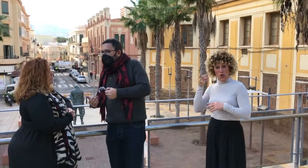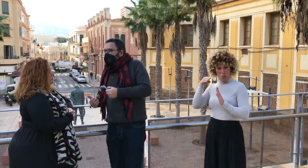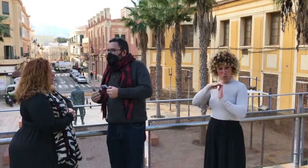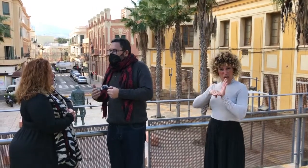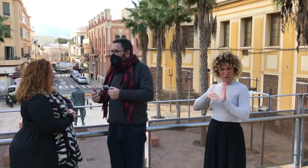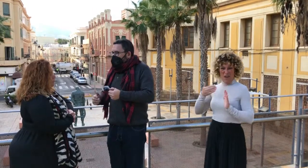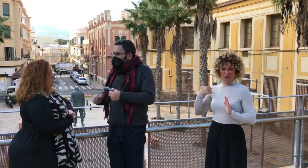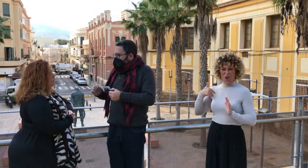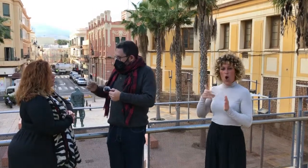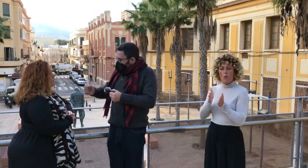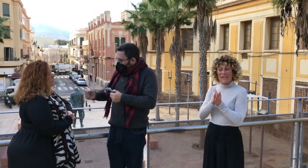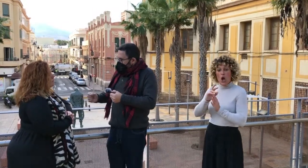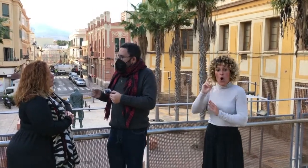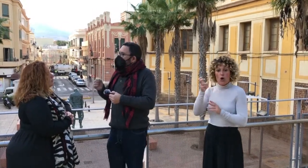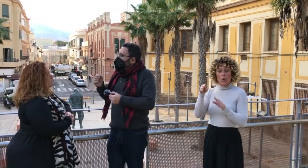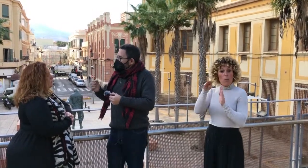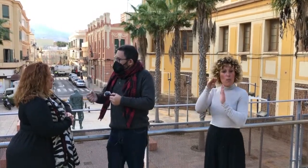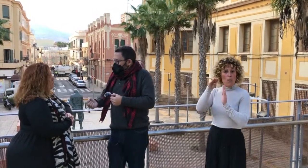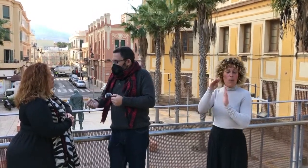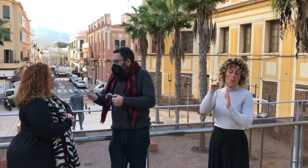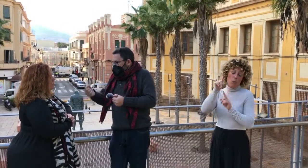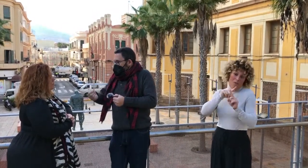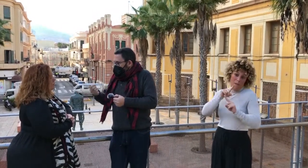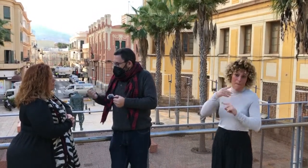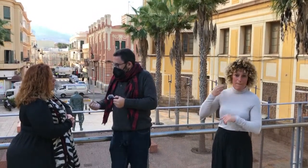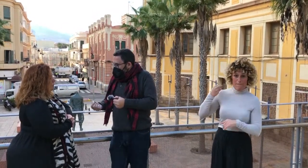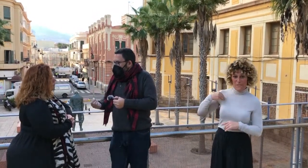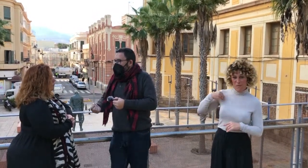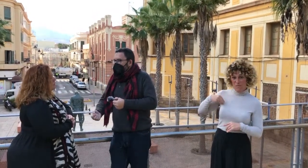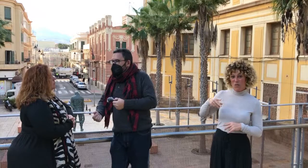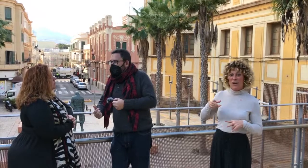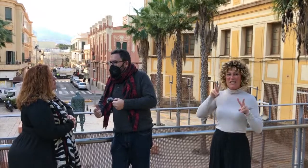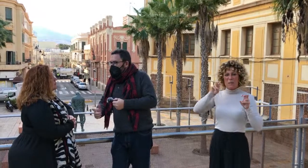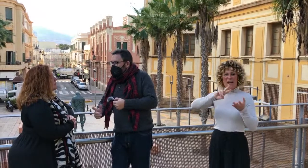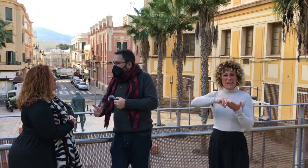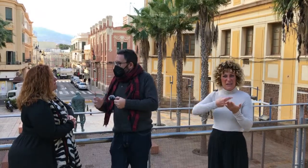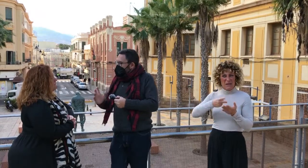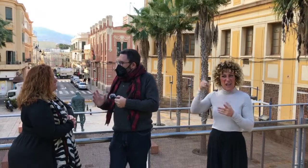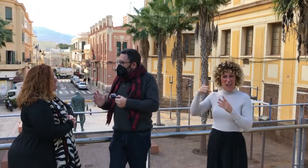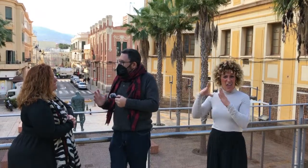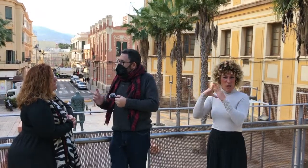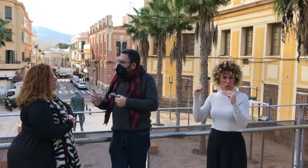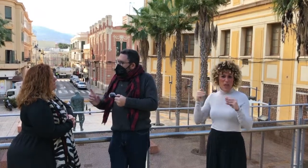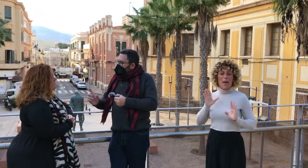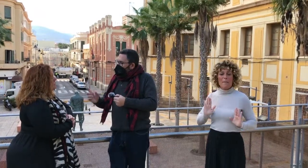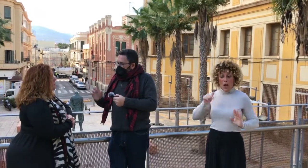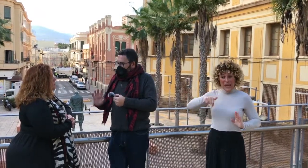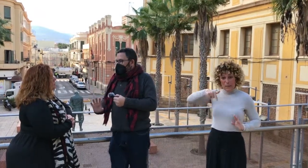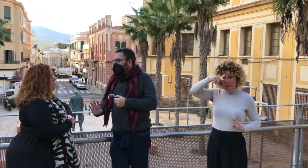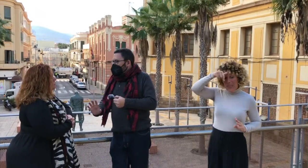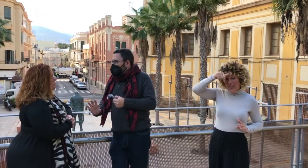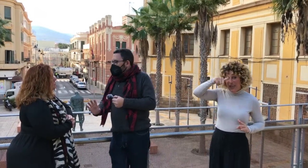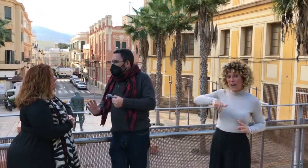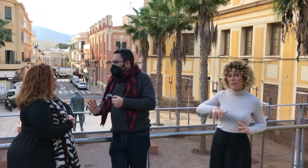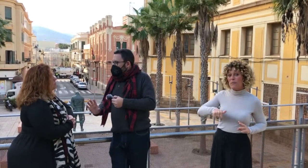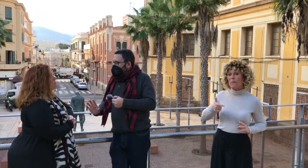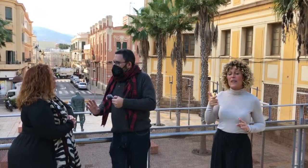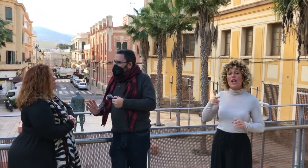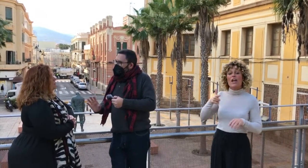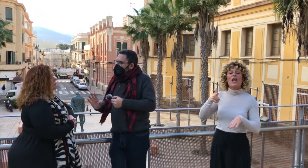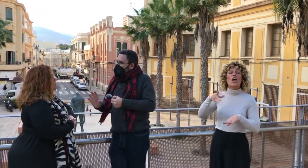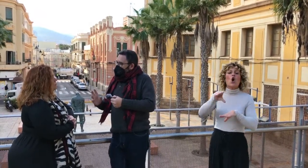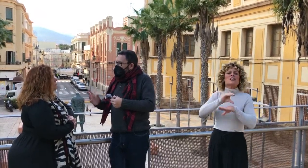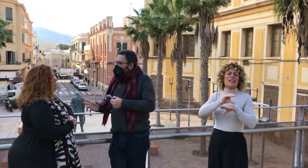este problema en FOAPS con el problema de los ILSES allí en Andalucía, pero aquí en Melilla no es la misma consejería.